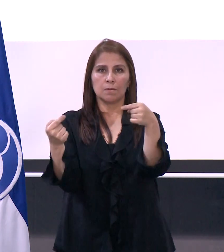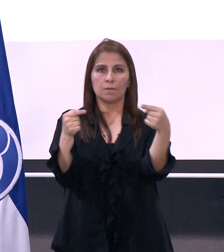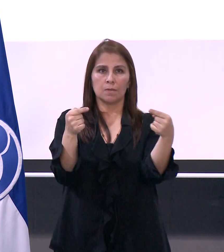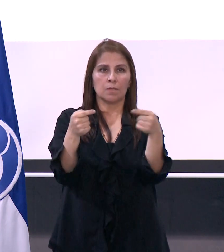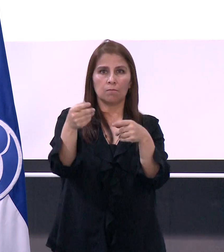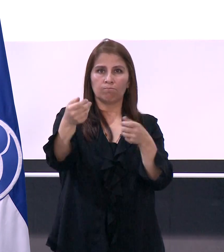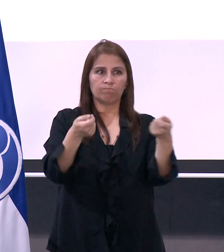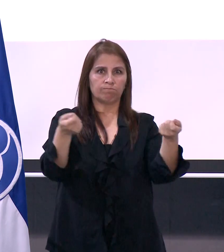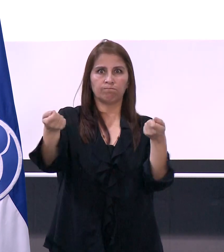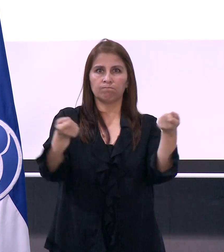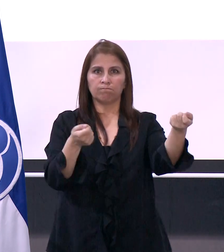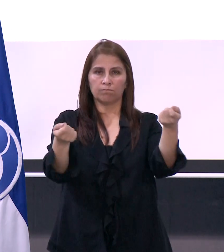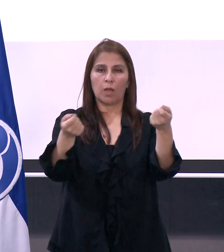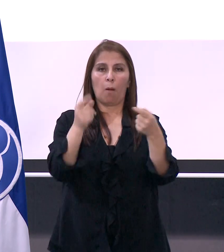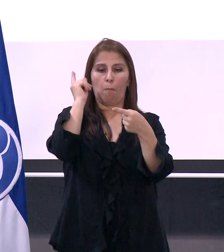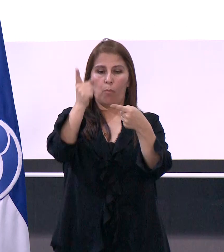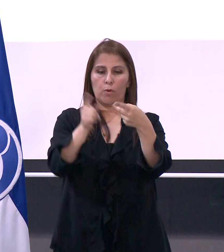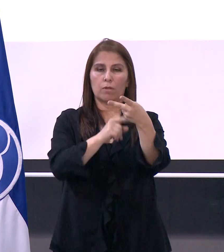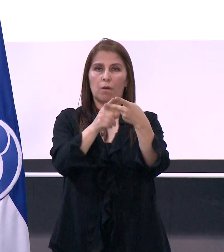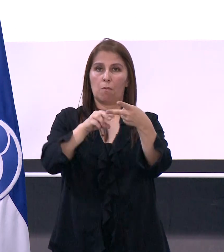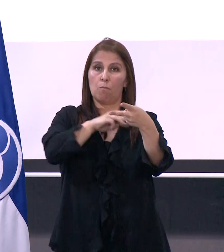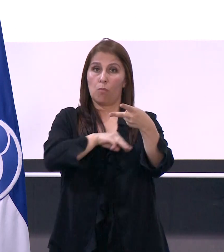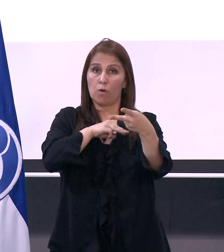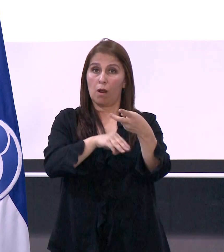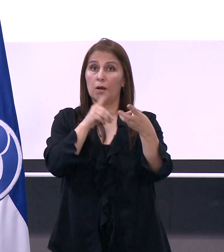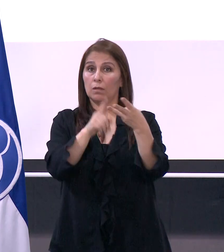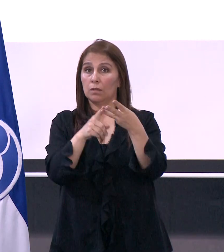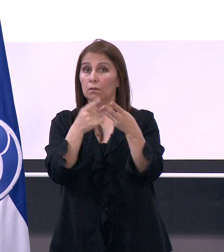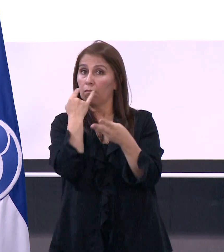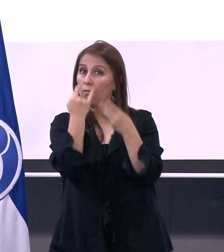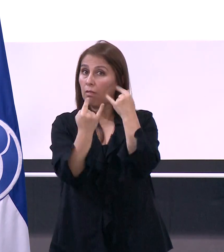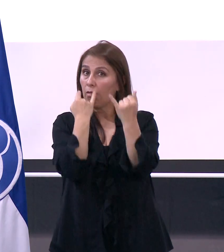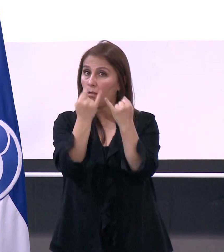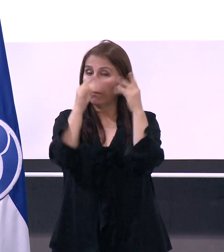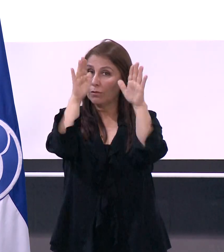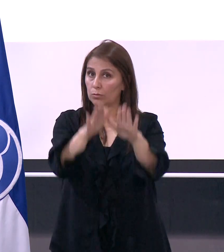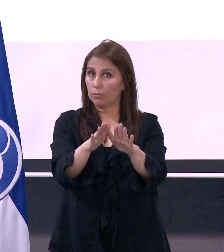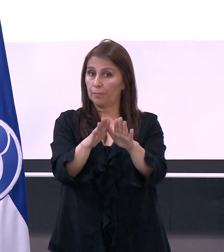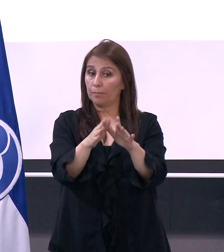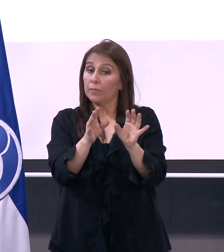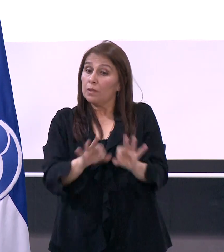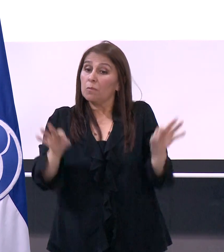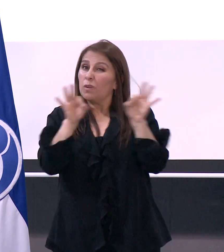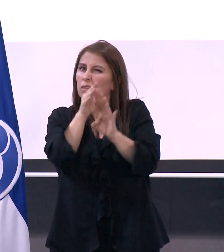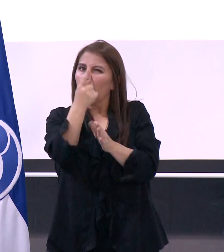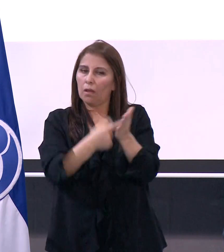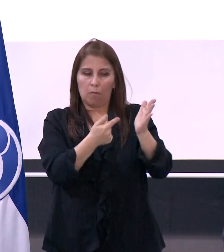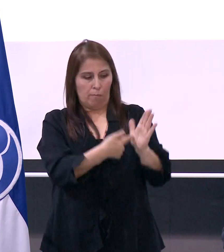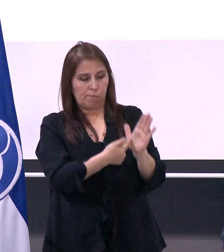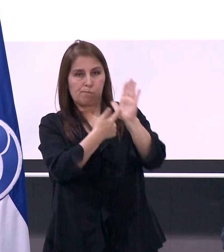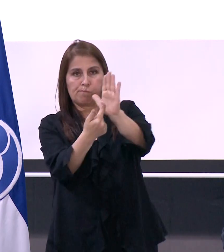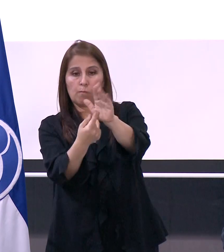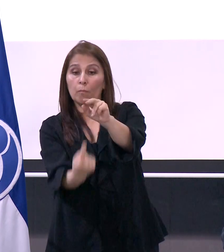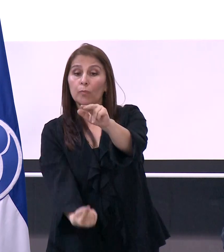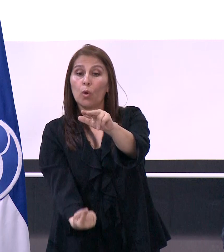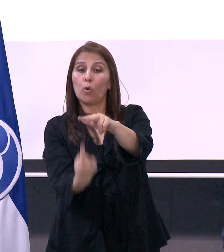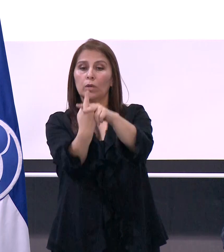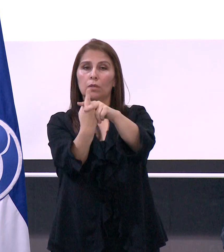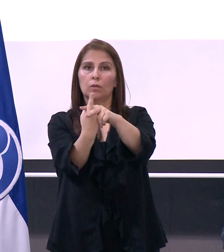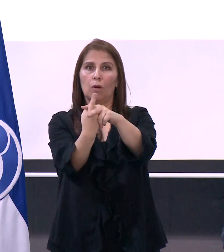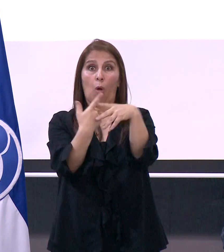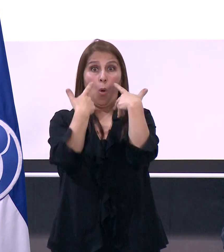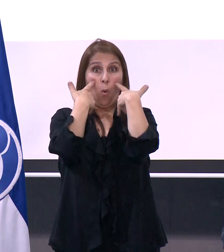política y moral y que entre un decreto y otro lo que importa en mostrar como los orígenes suelen ser poco